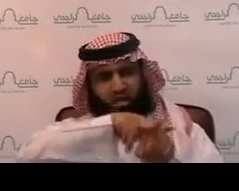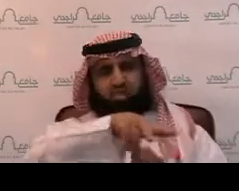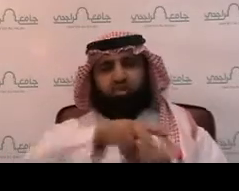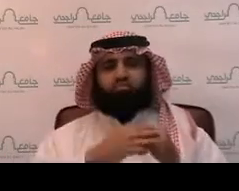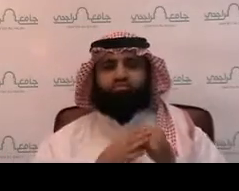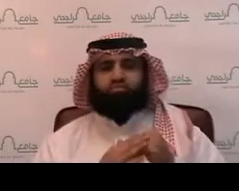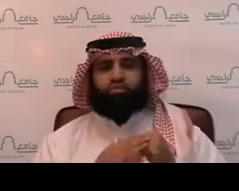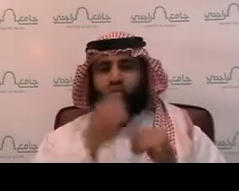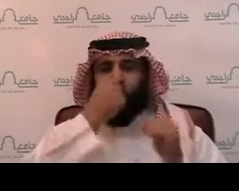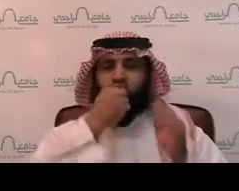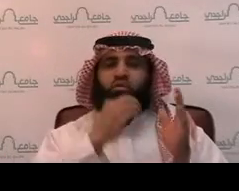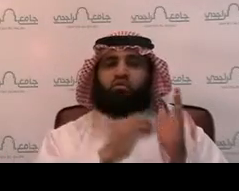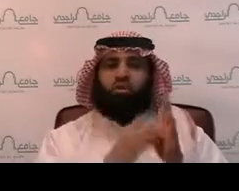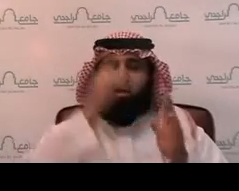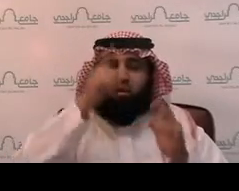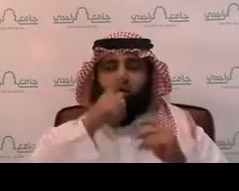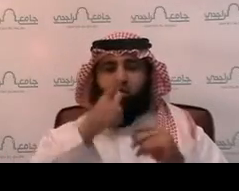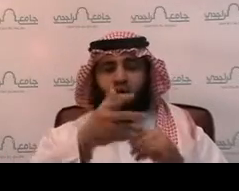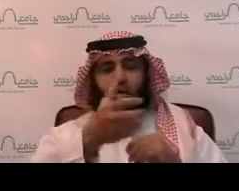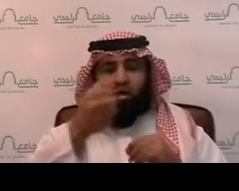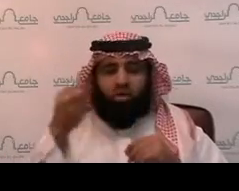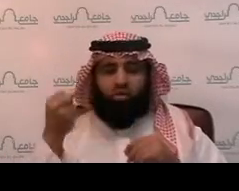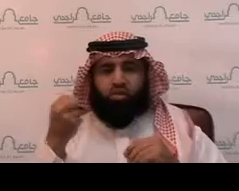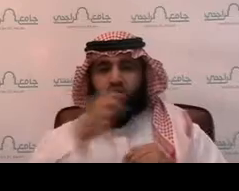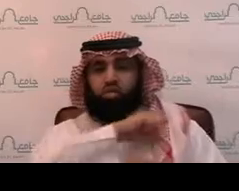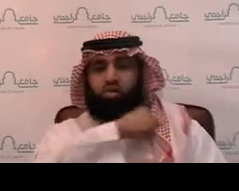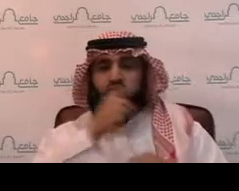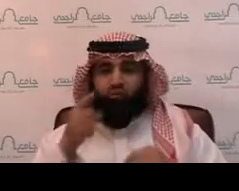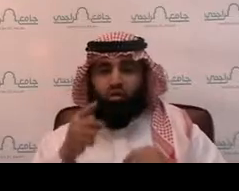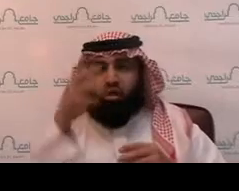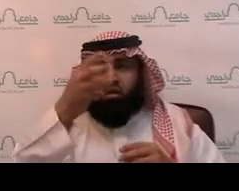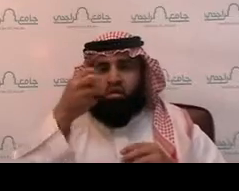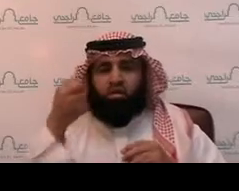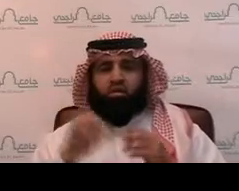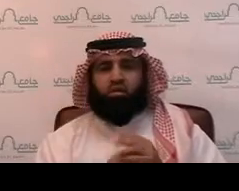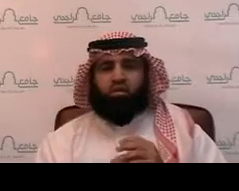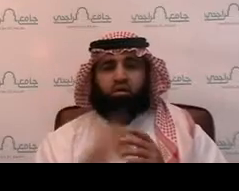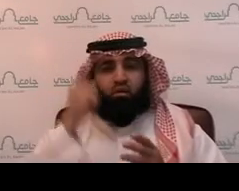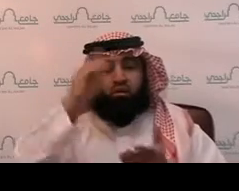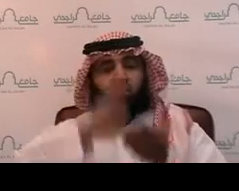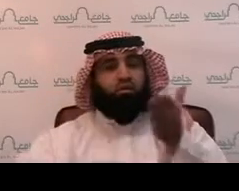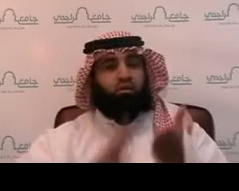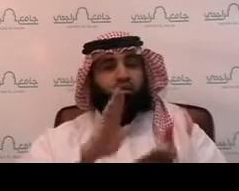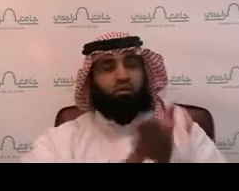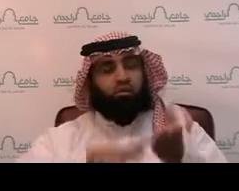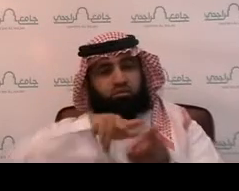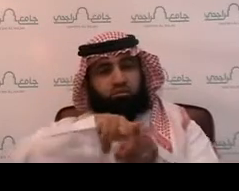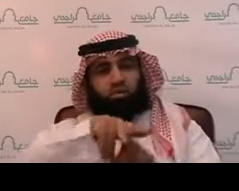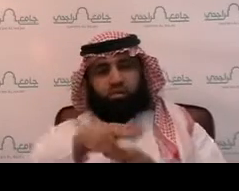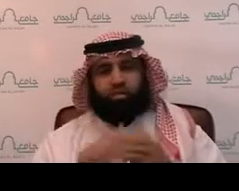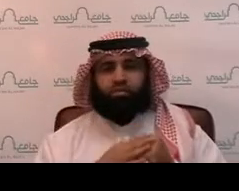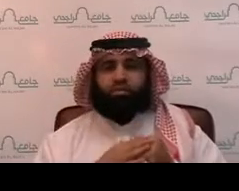جل وعلا: فأخذهم الله بذنوبهم والله شديد العقاب. عباد